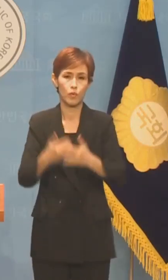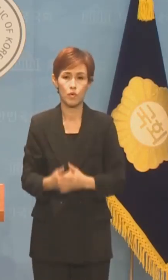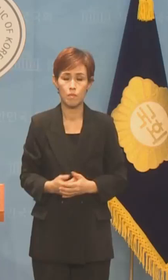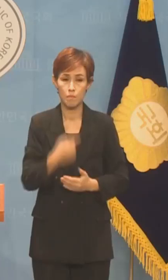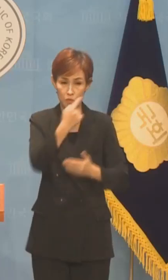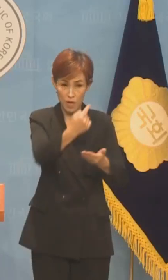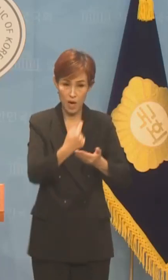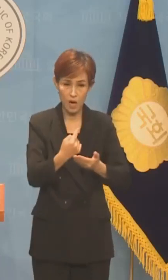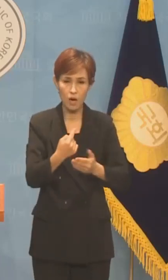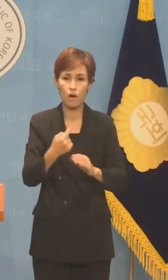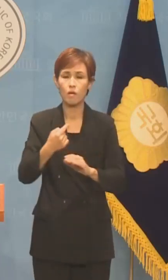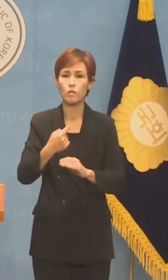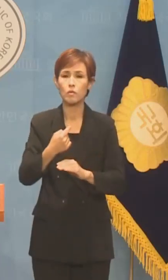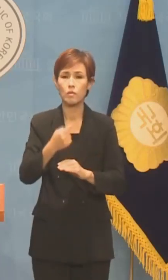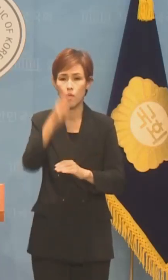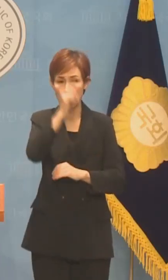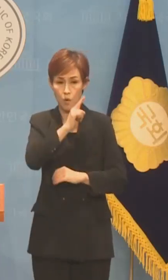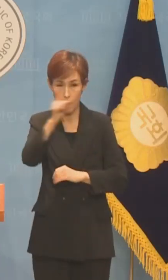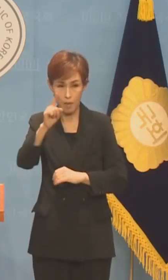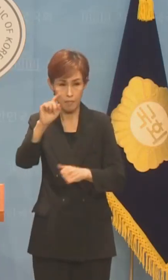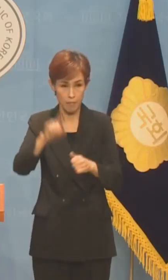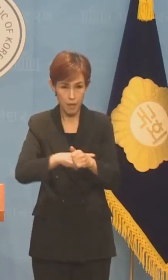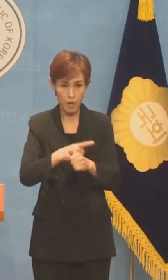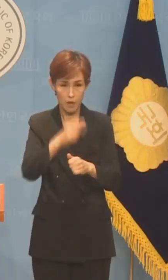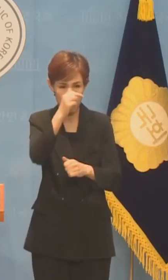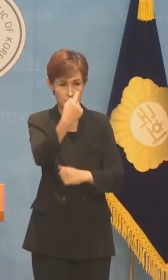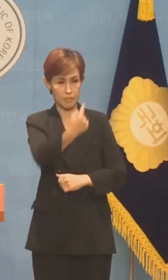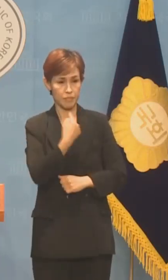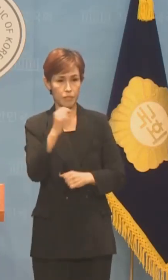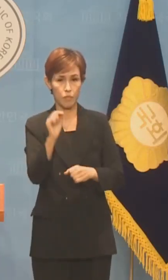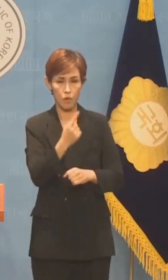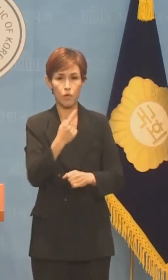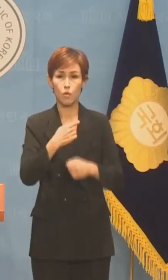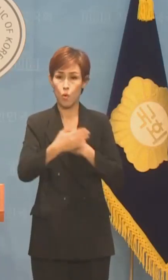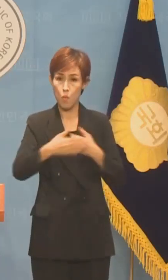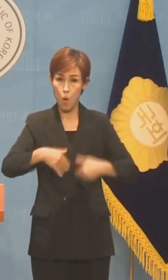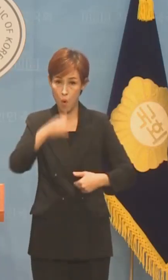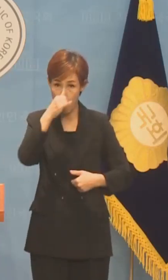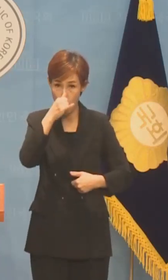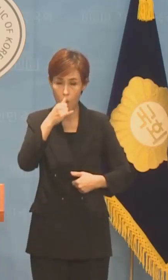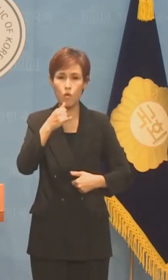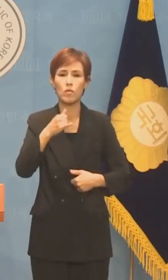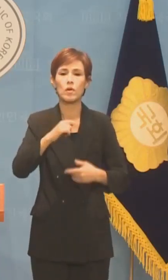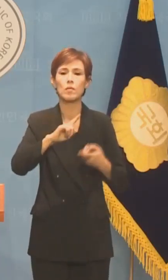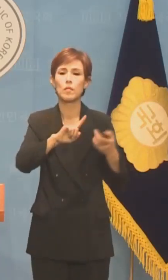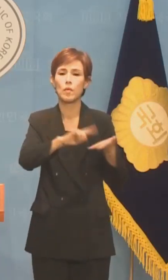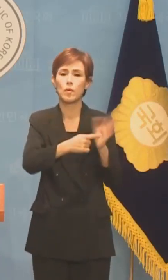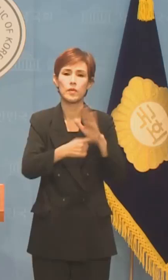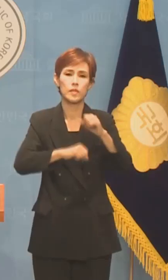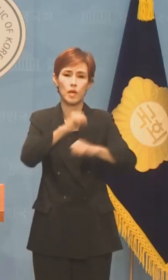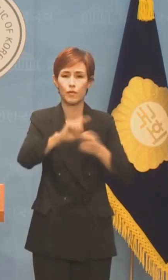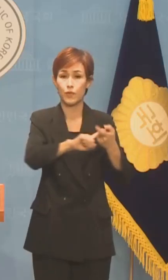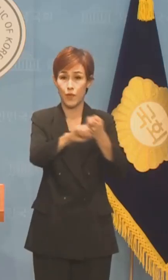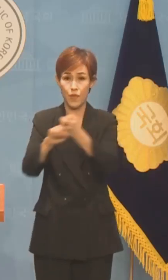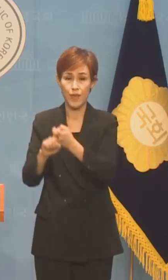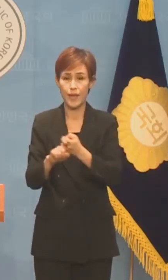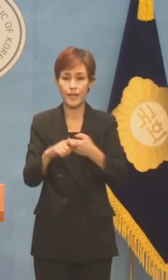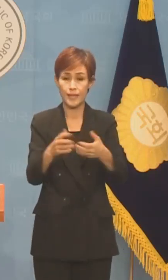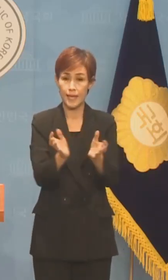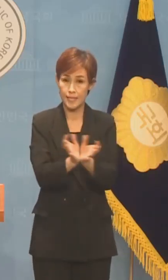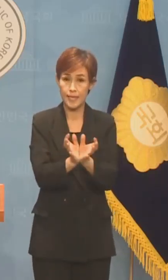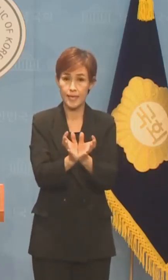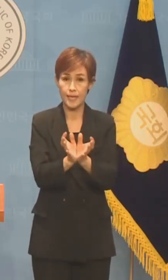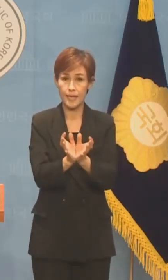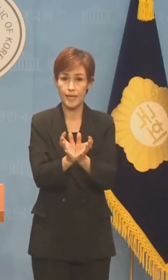필요한 유튜버와 시민들은 주저하지 마시고 표현자유연대 간사단체인